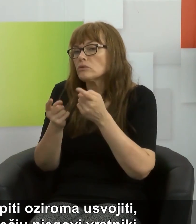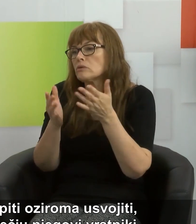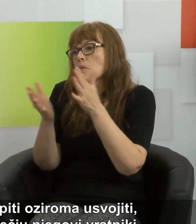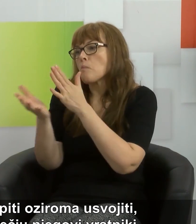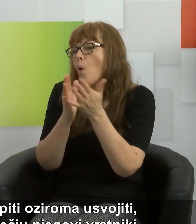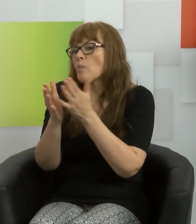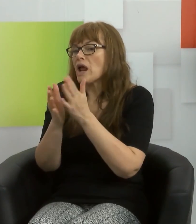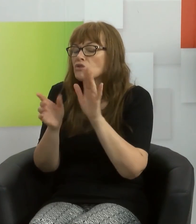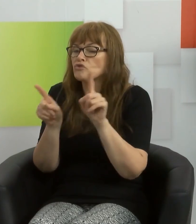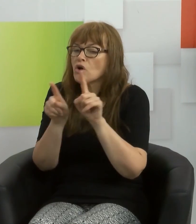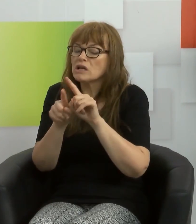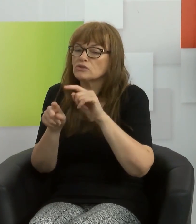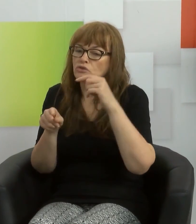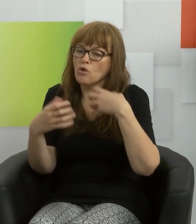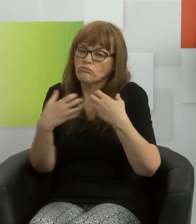njegove vrstniki.